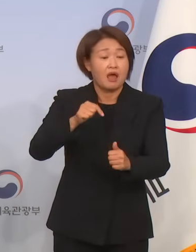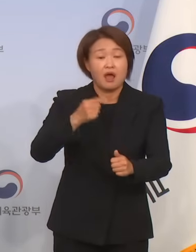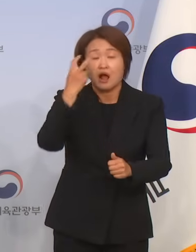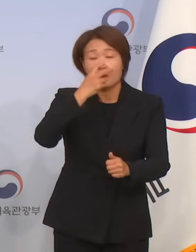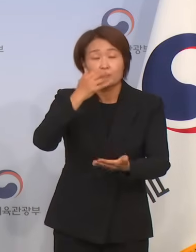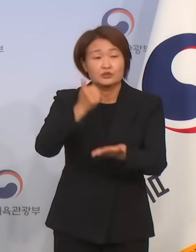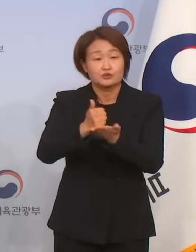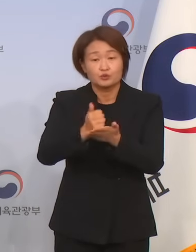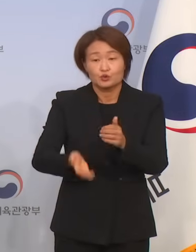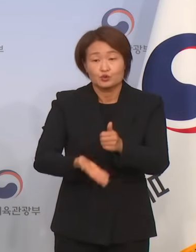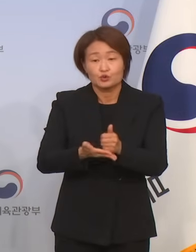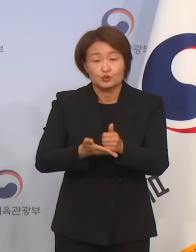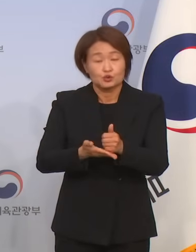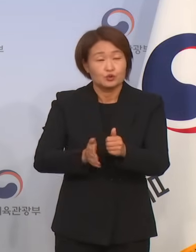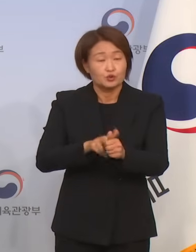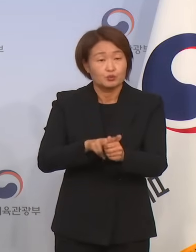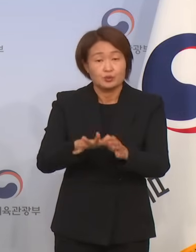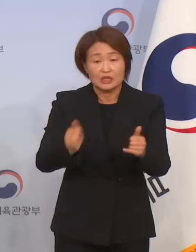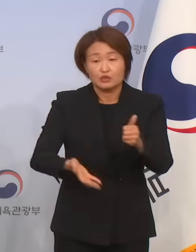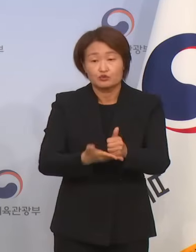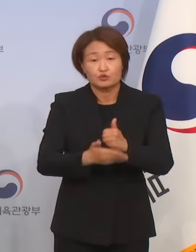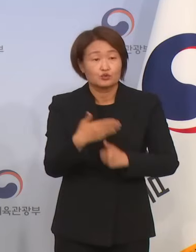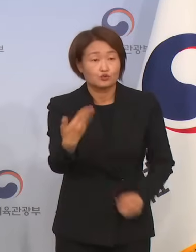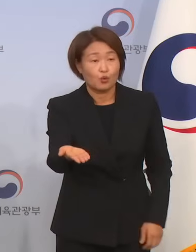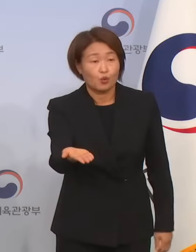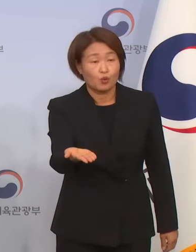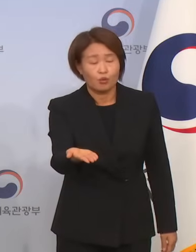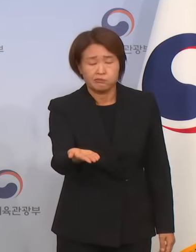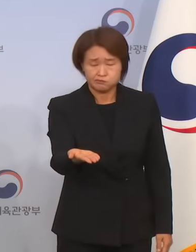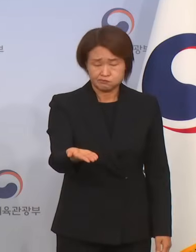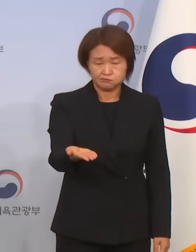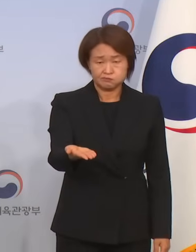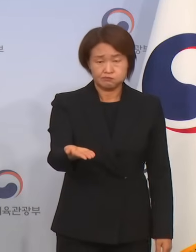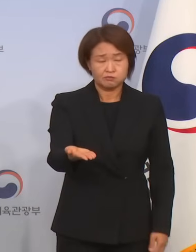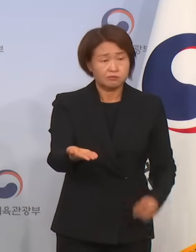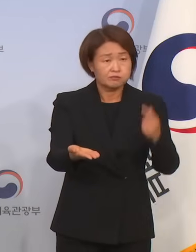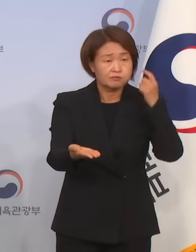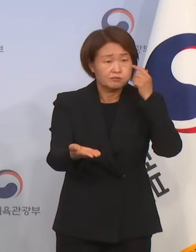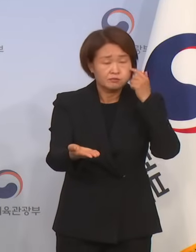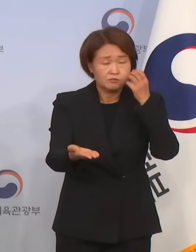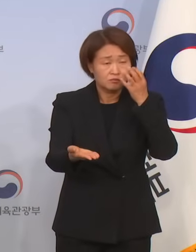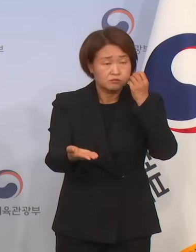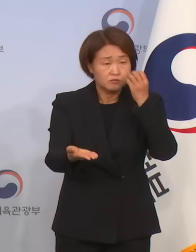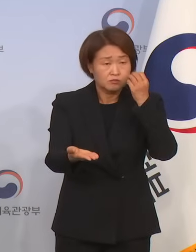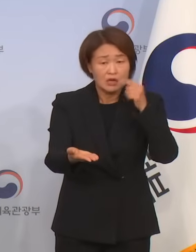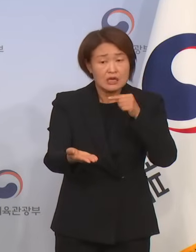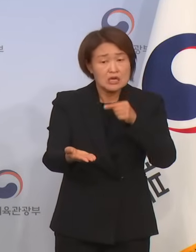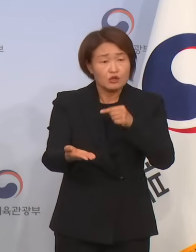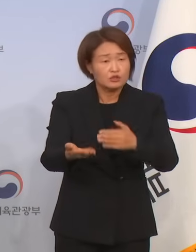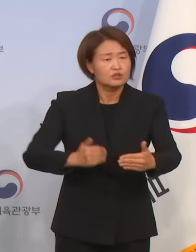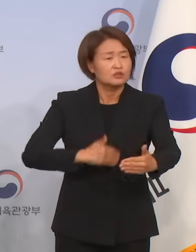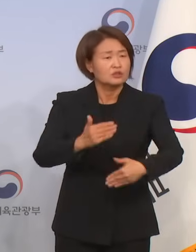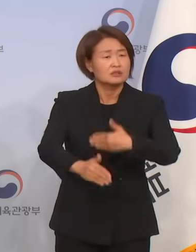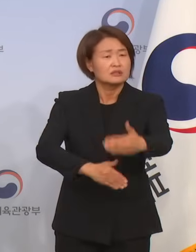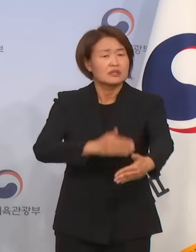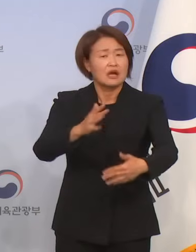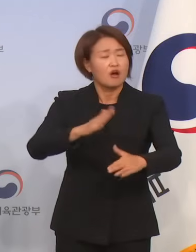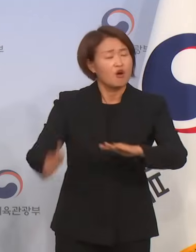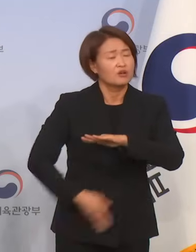감독 후보자가 최종 추천이 됐습니다. 이것은 중대한 절차적 하자에 해당되기